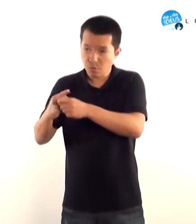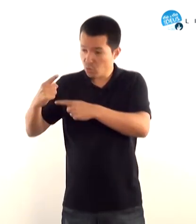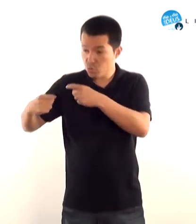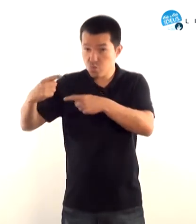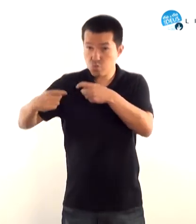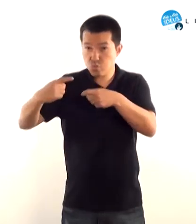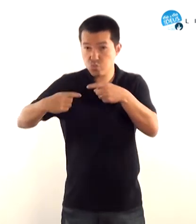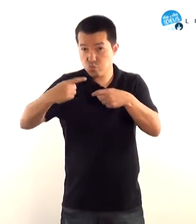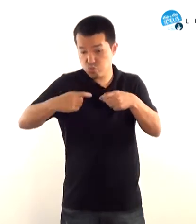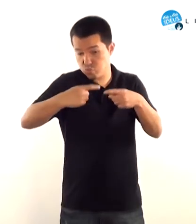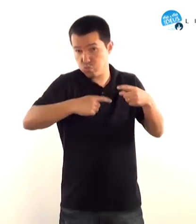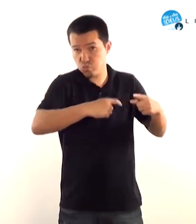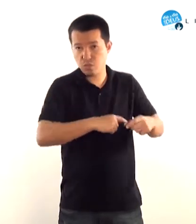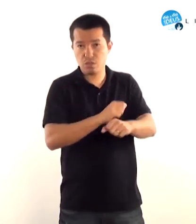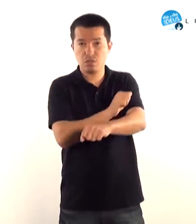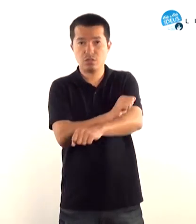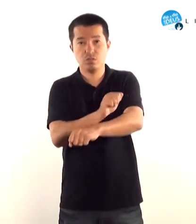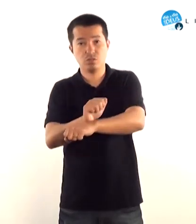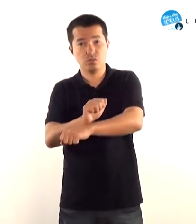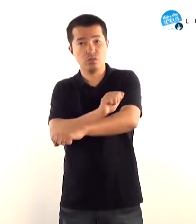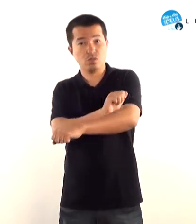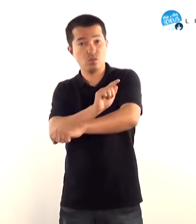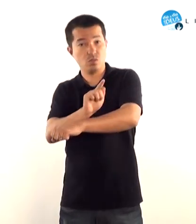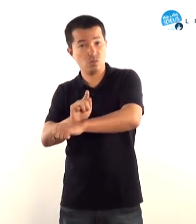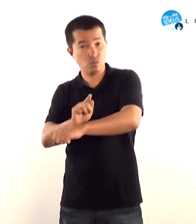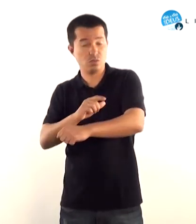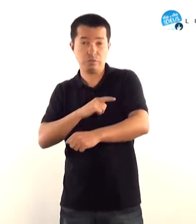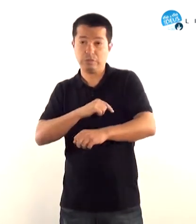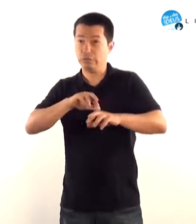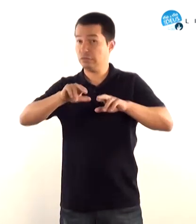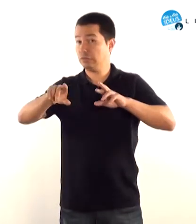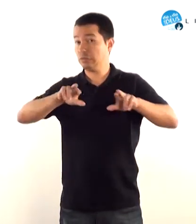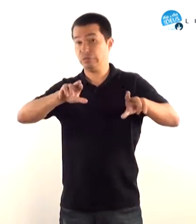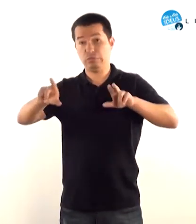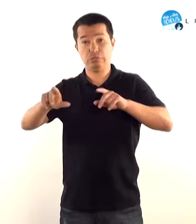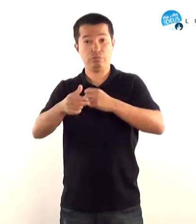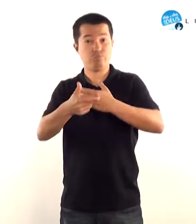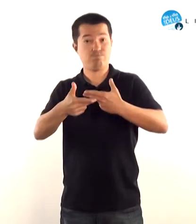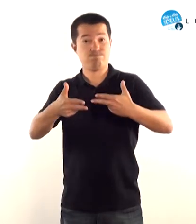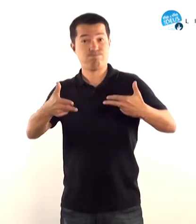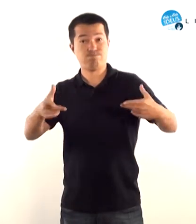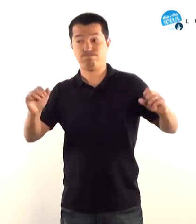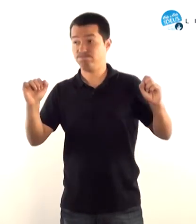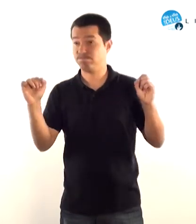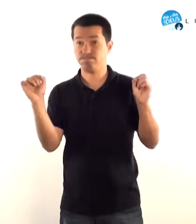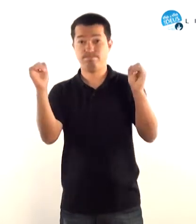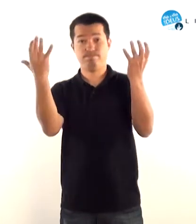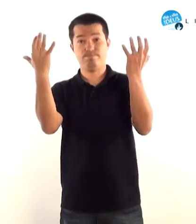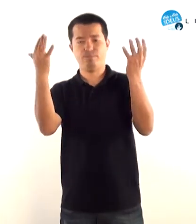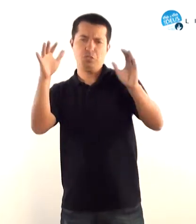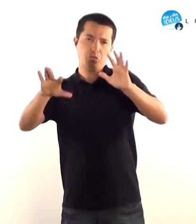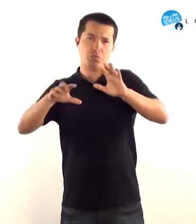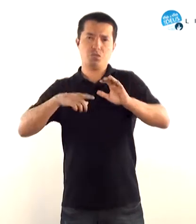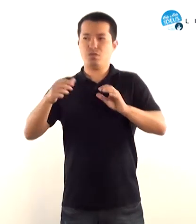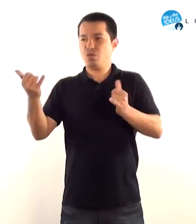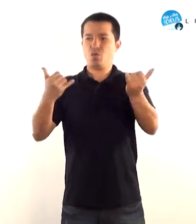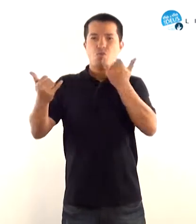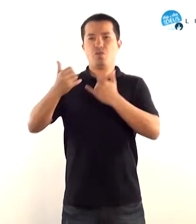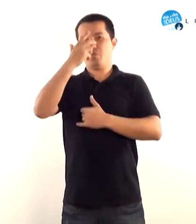esses outros reis, e que vai ter consequências na vida de Ló, que talvez alguém vai dizer, não, Ló não